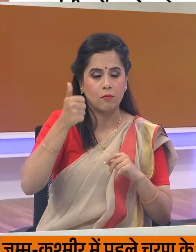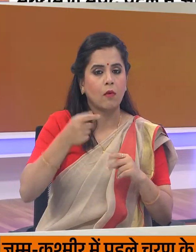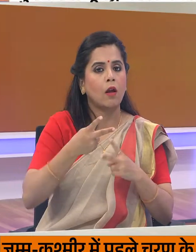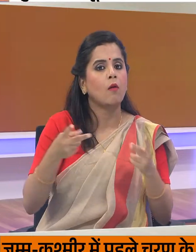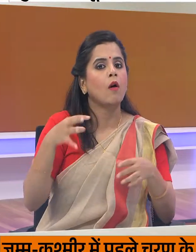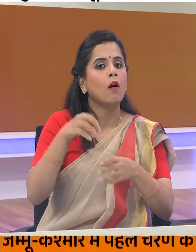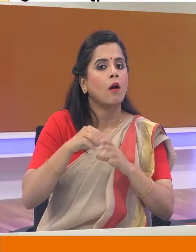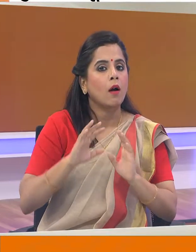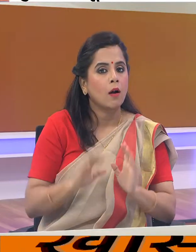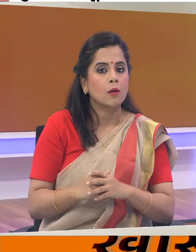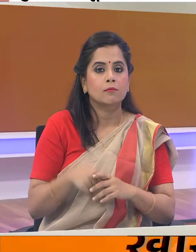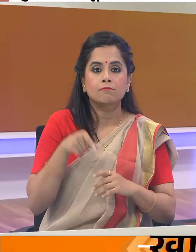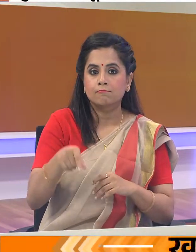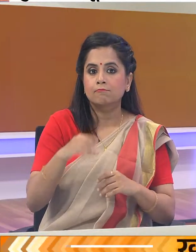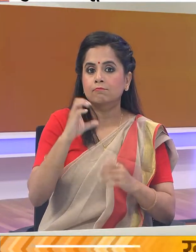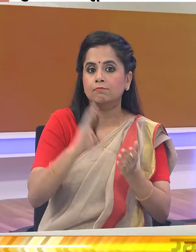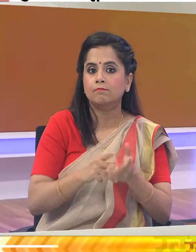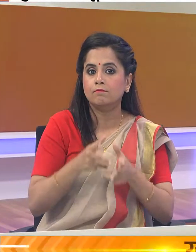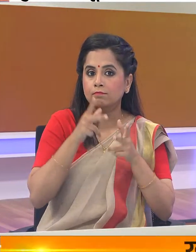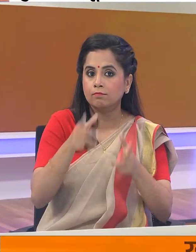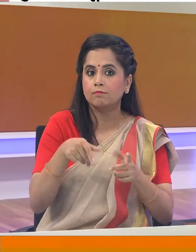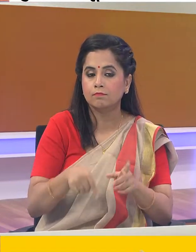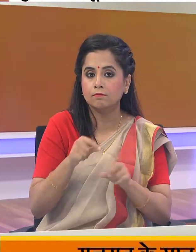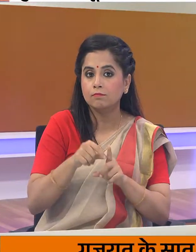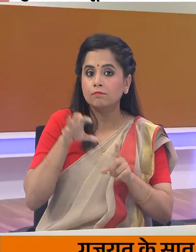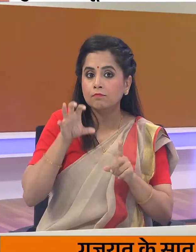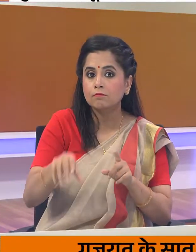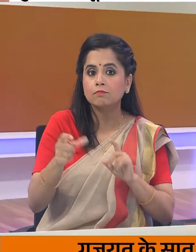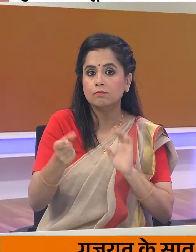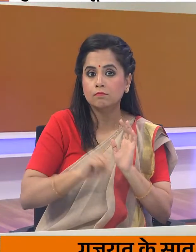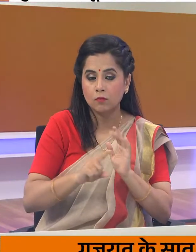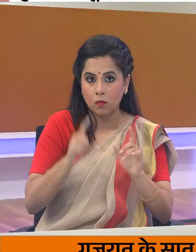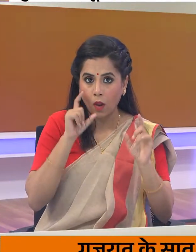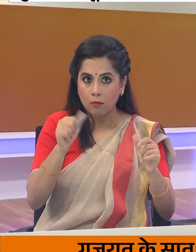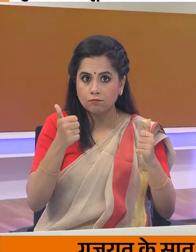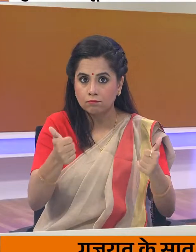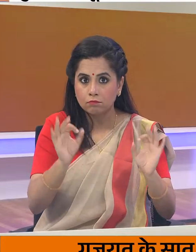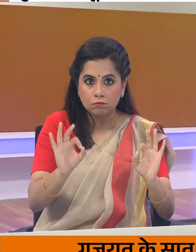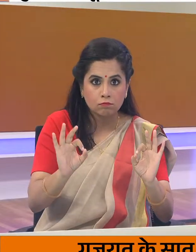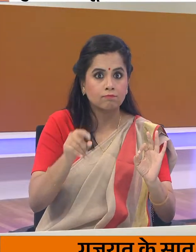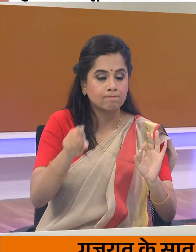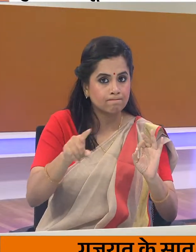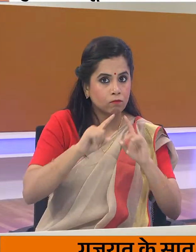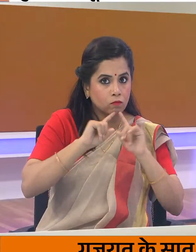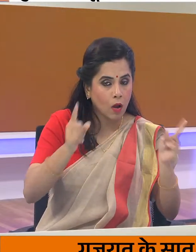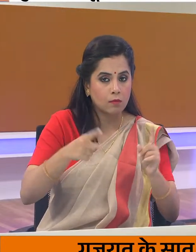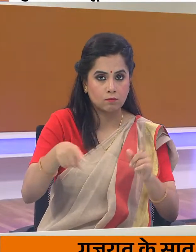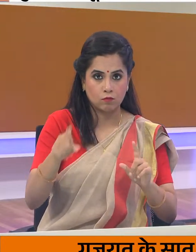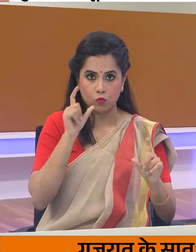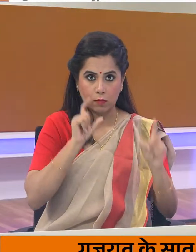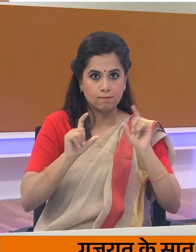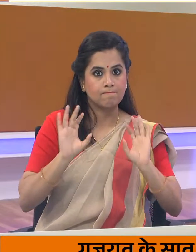रहे। मुख्यमंत्री ने जिला कलेक्टरों को अलर्ट रहने के लिए भी निर्देश दिए।